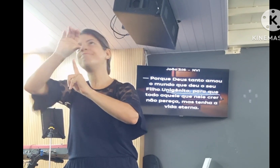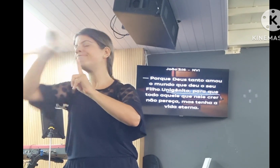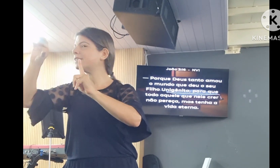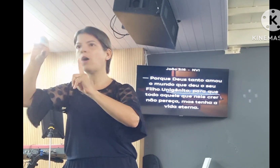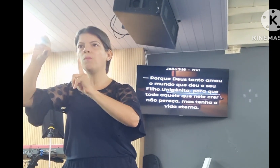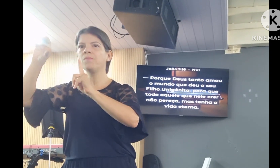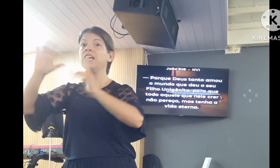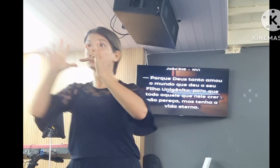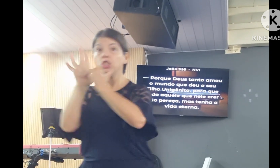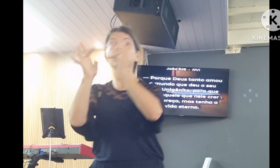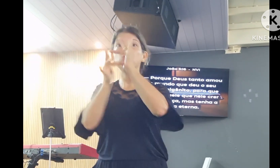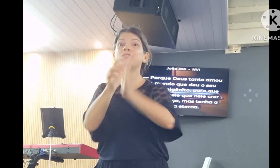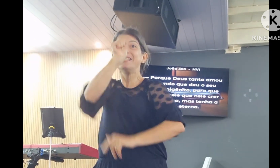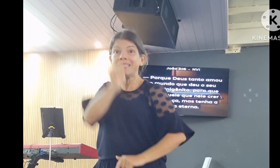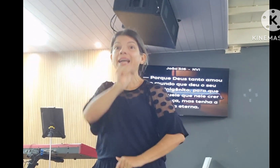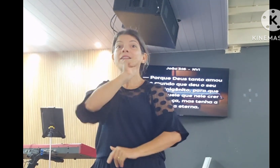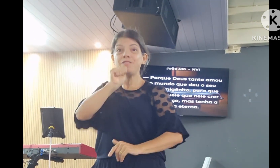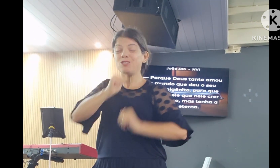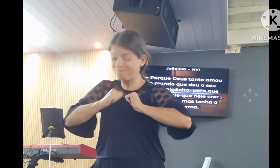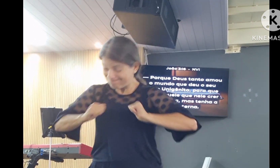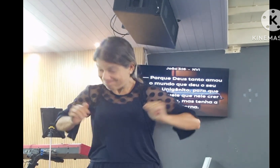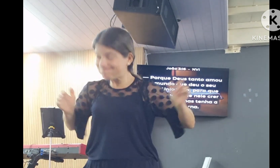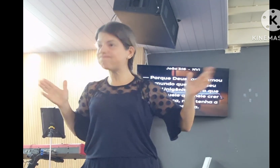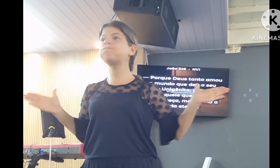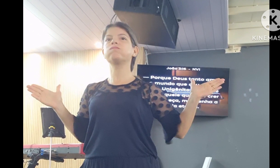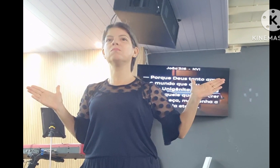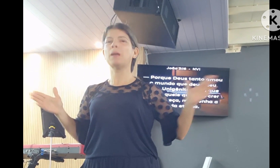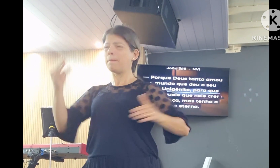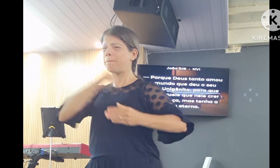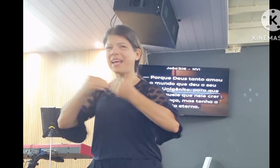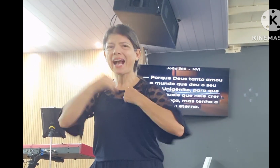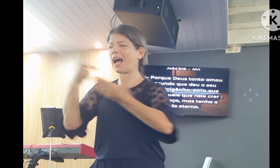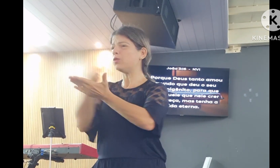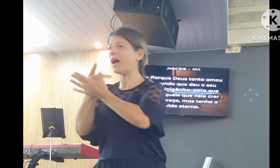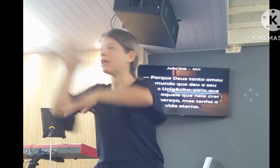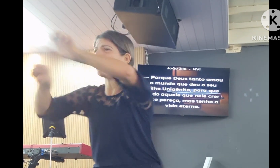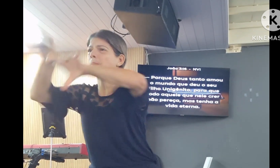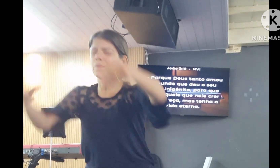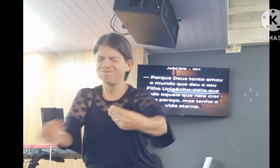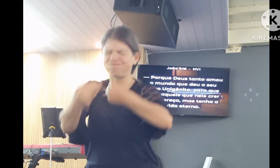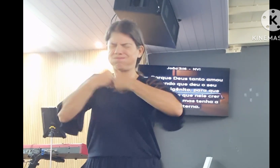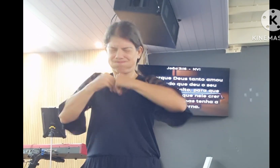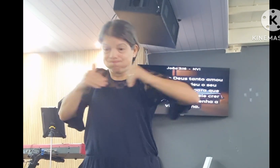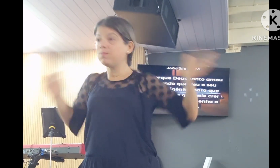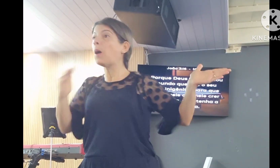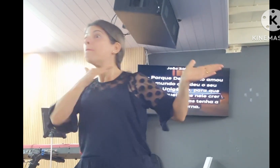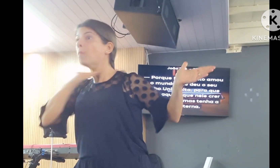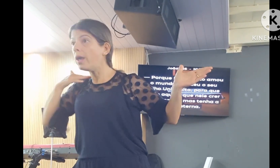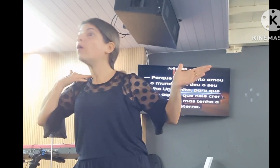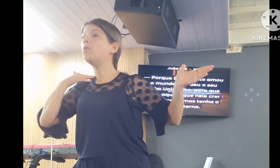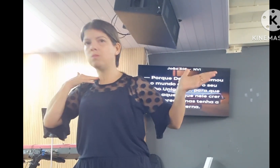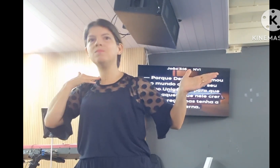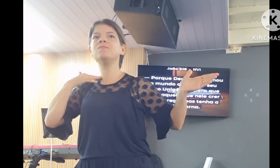Pagou o preço e foi sepultado. Mas ao terceiro dia, quando Ele ressuscitou, Ele pegou o que era